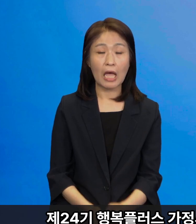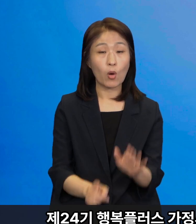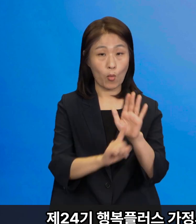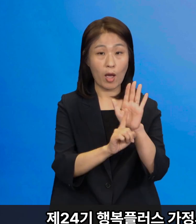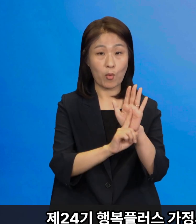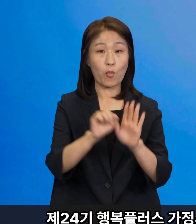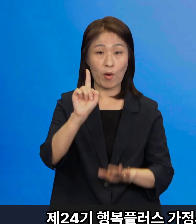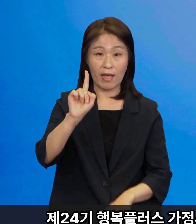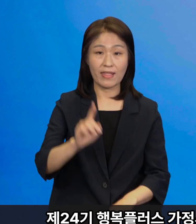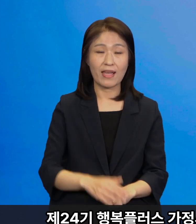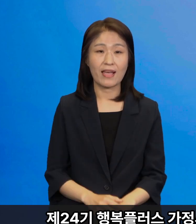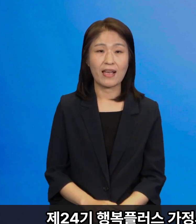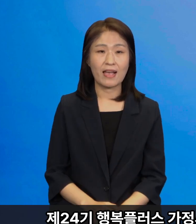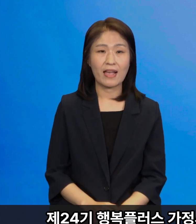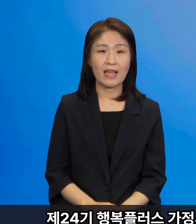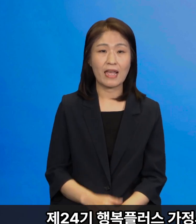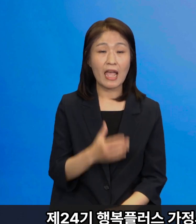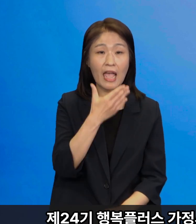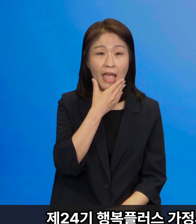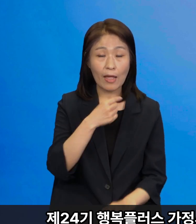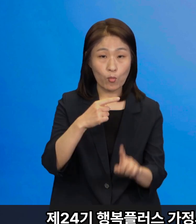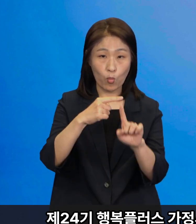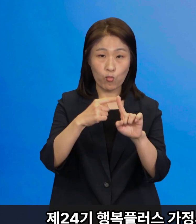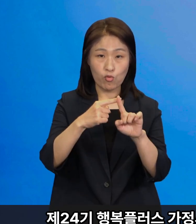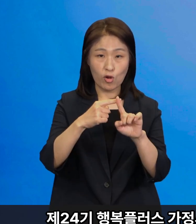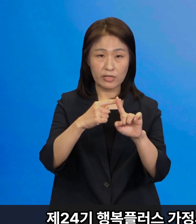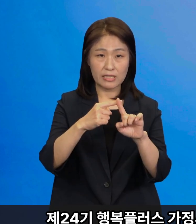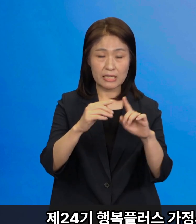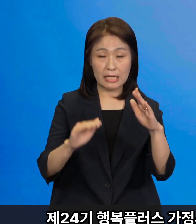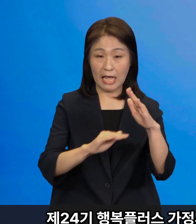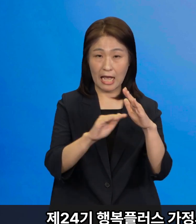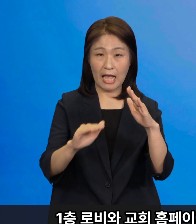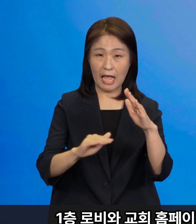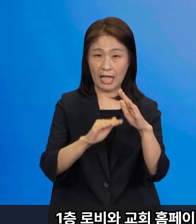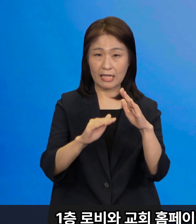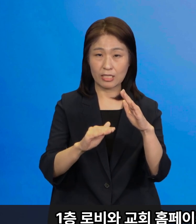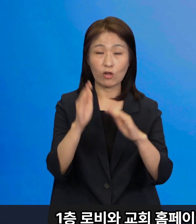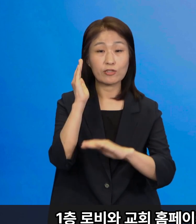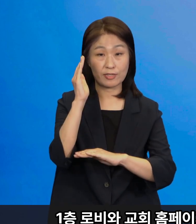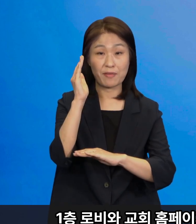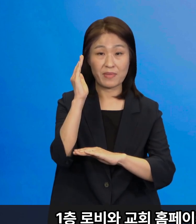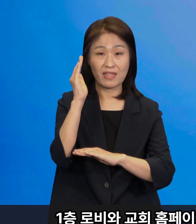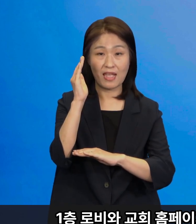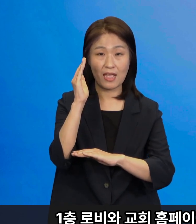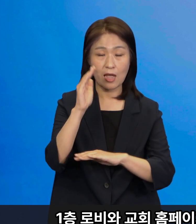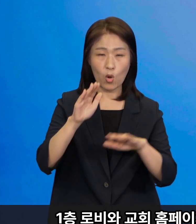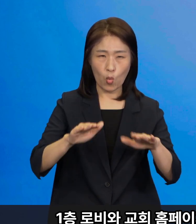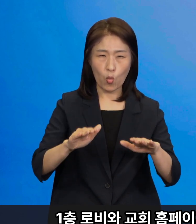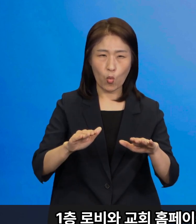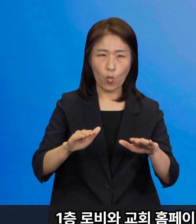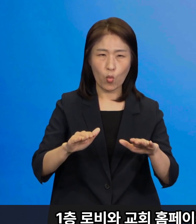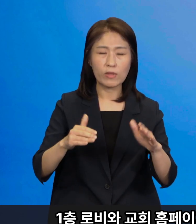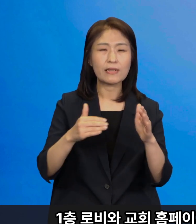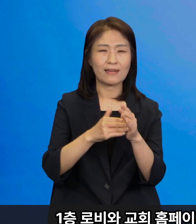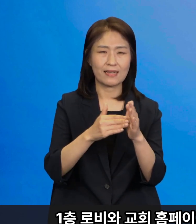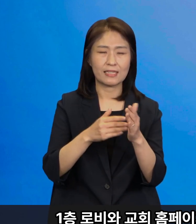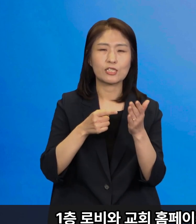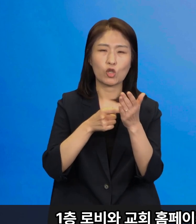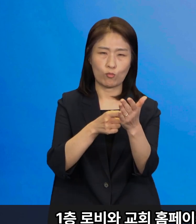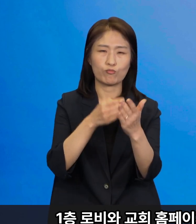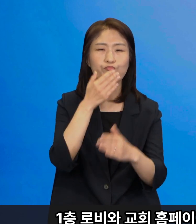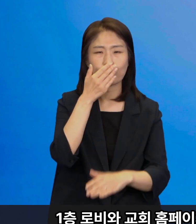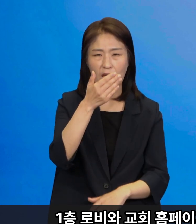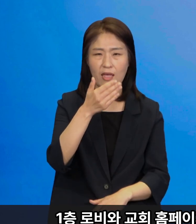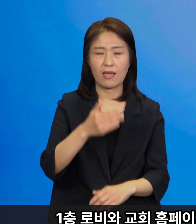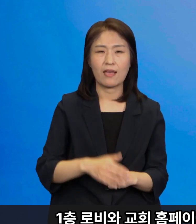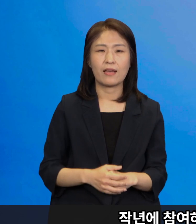광고하겠습니다. 제24기 행복플러스 가정세미나가 오늘까지 접수를 하겠습니다. 1층 로비아 교회 홈페이지까지 가시면 등록하실